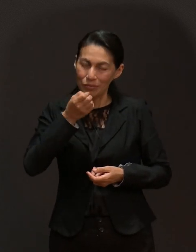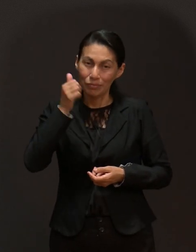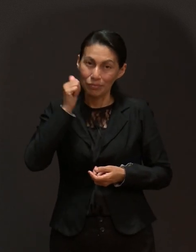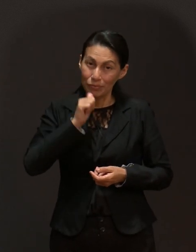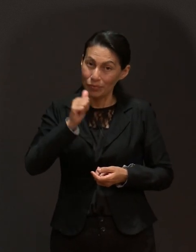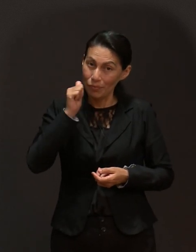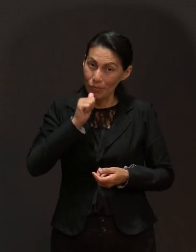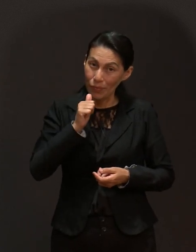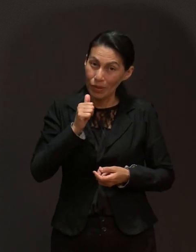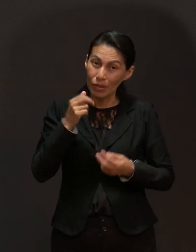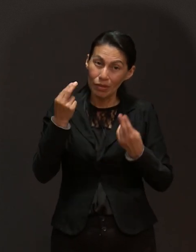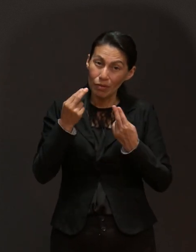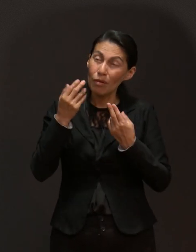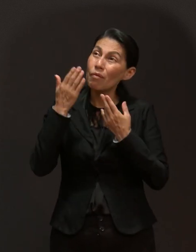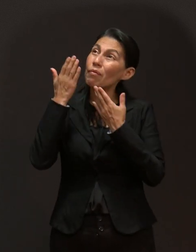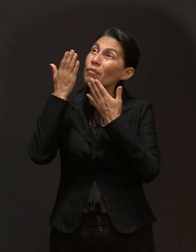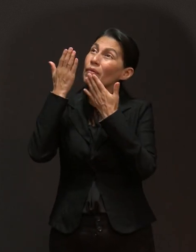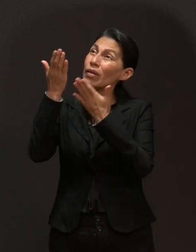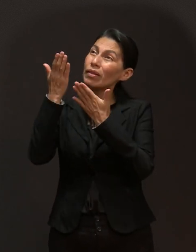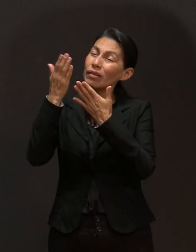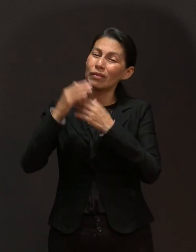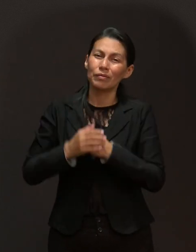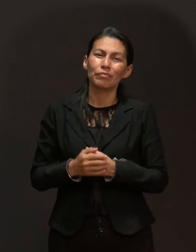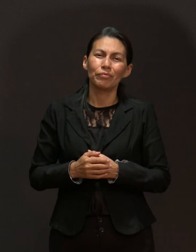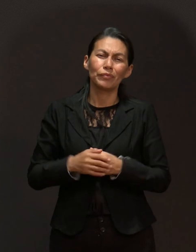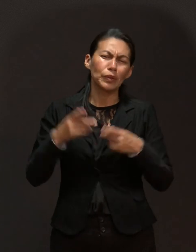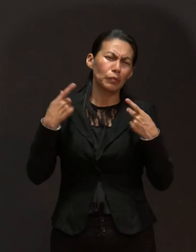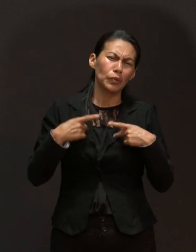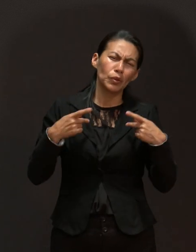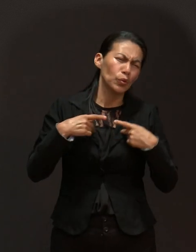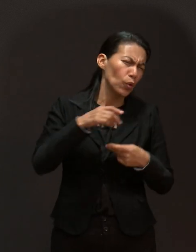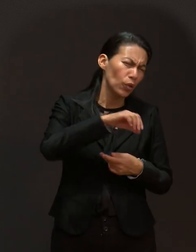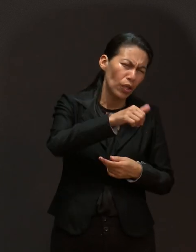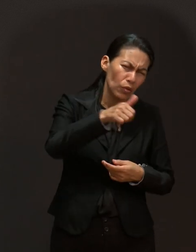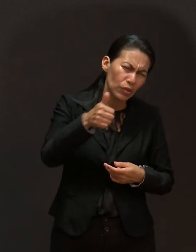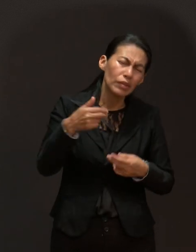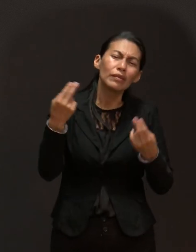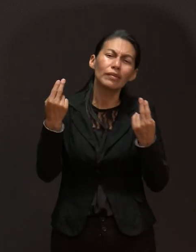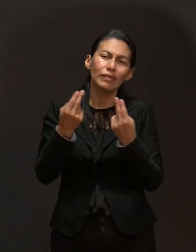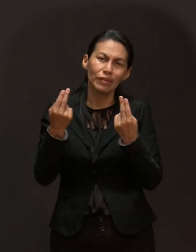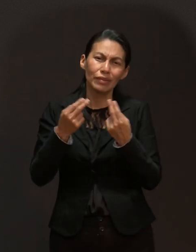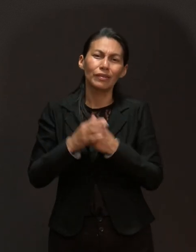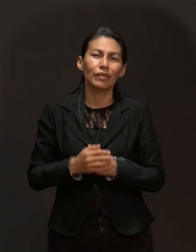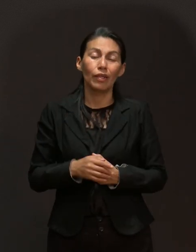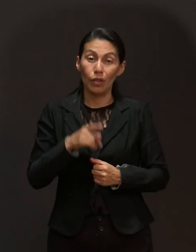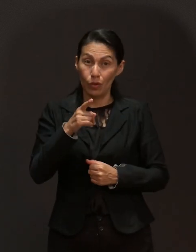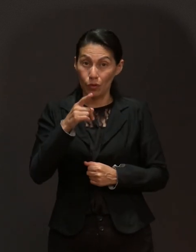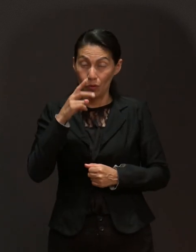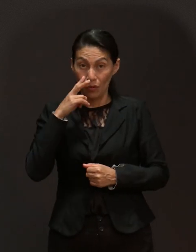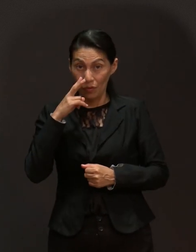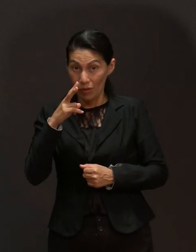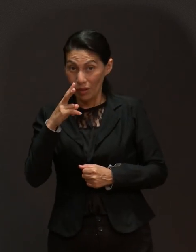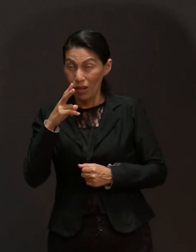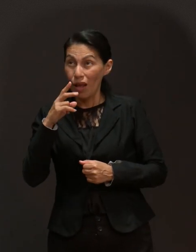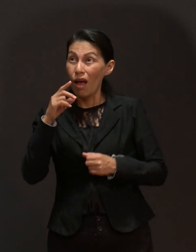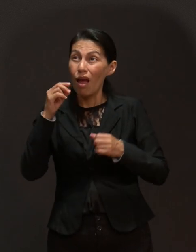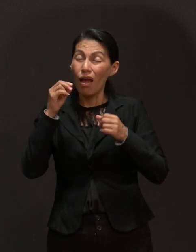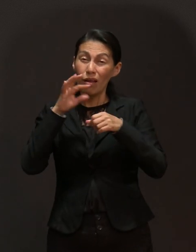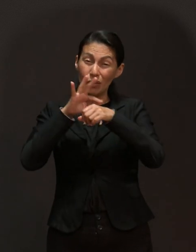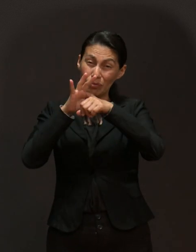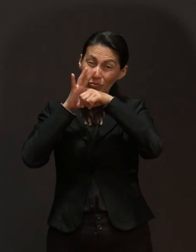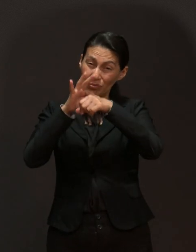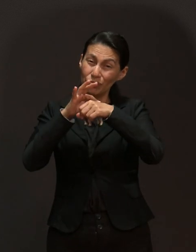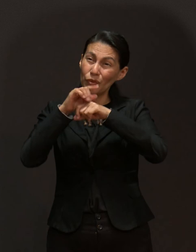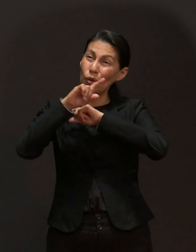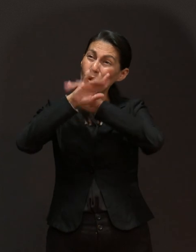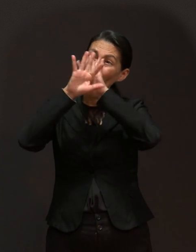Siempre habrá Algo que pedirás A Dios Acerca de las necesidades De otros Y verás La